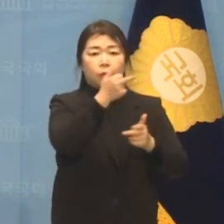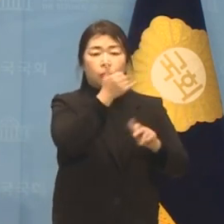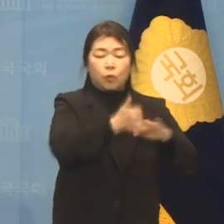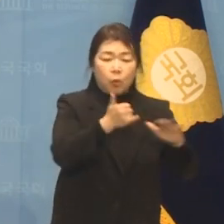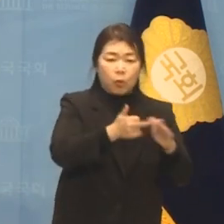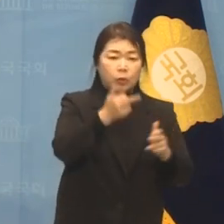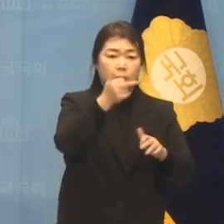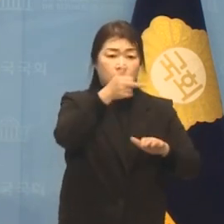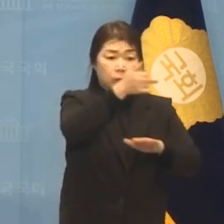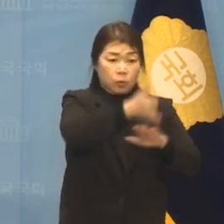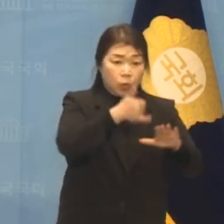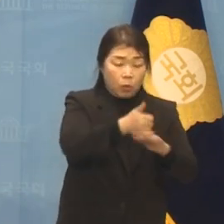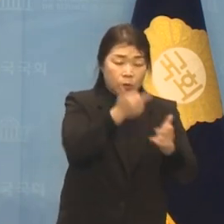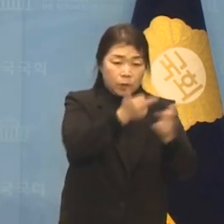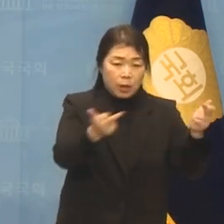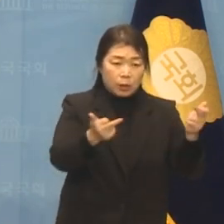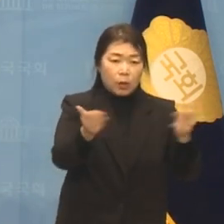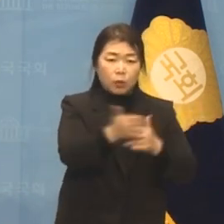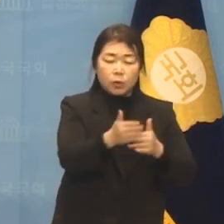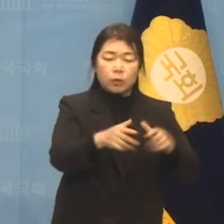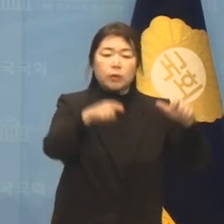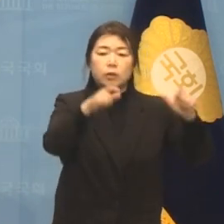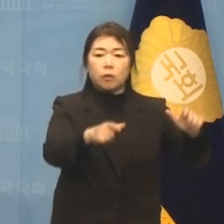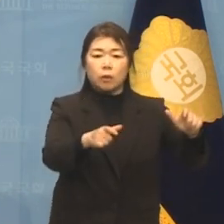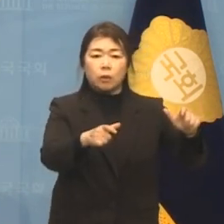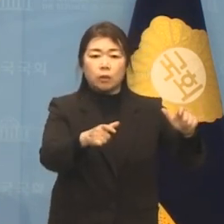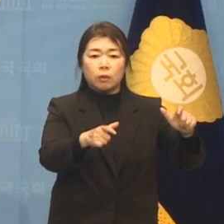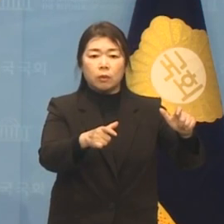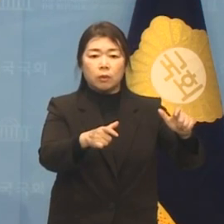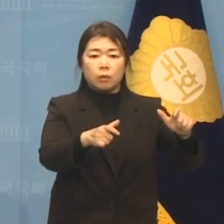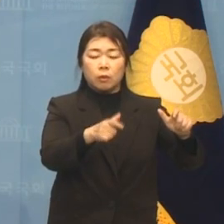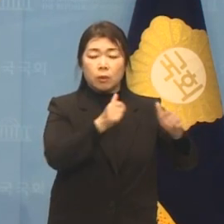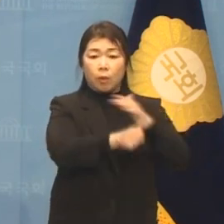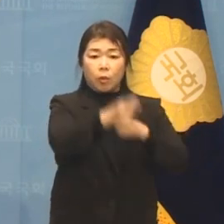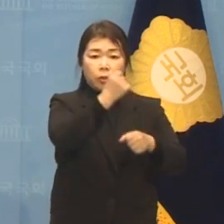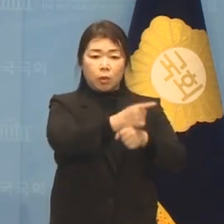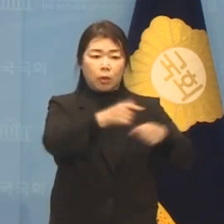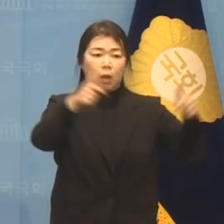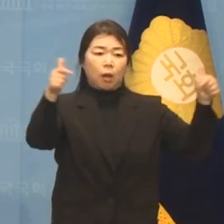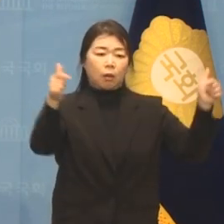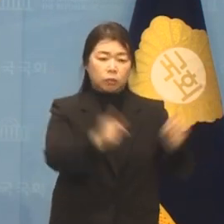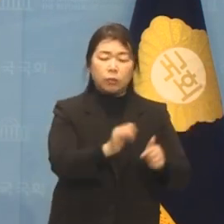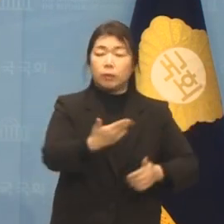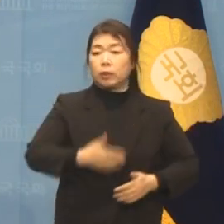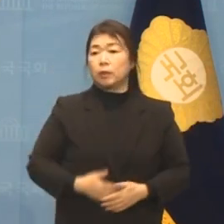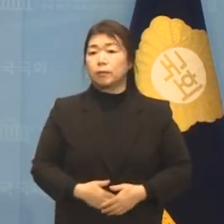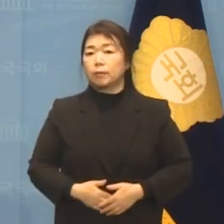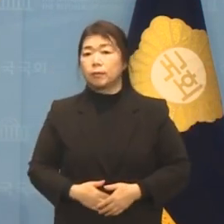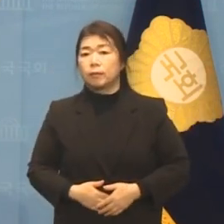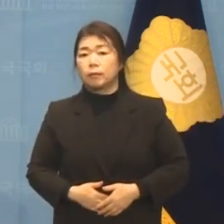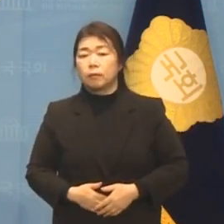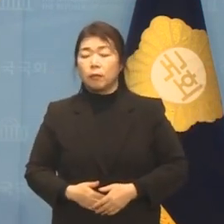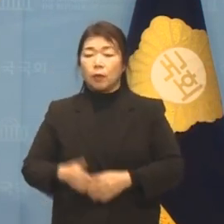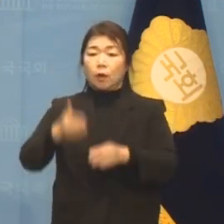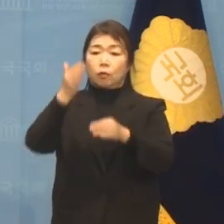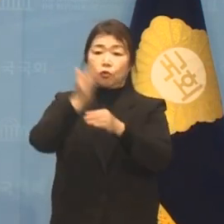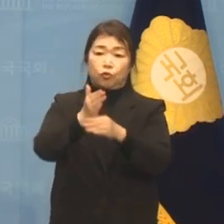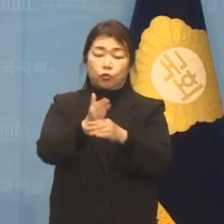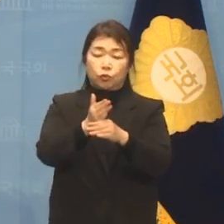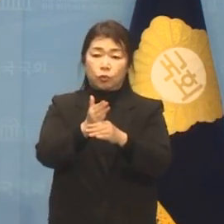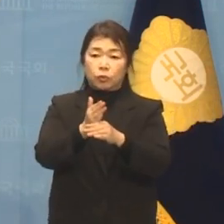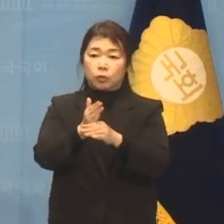대표성이 현저하게 악화되고 있습니다. 표에서 보는 바와 같이 중서부권과